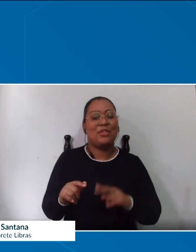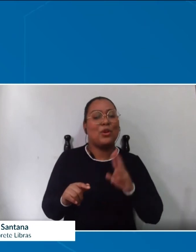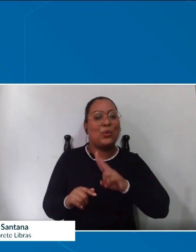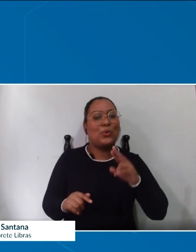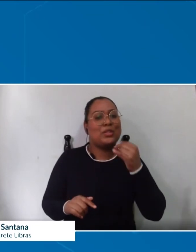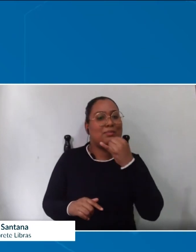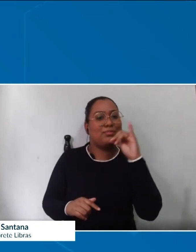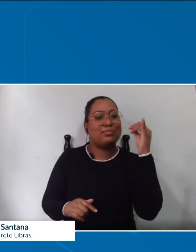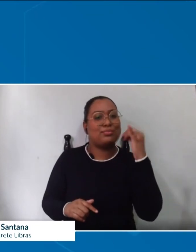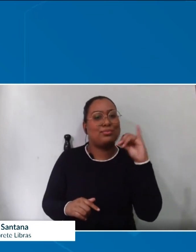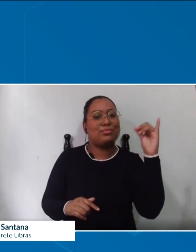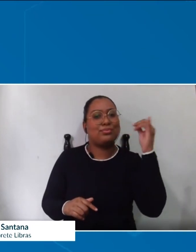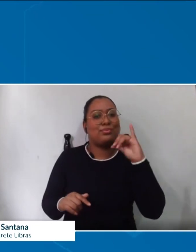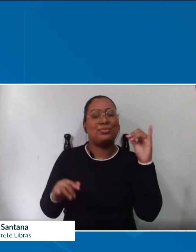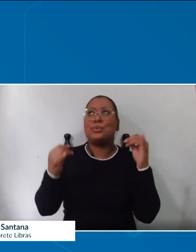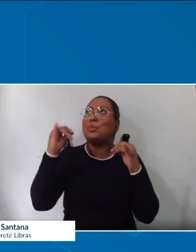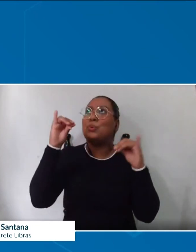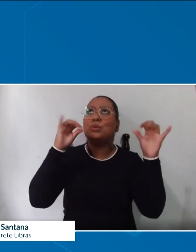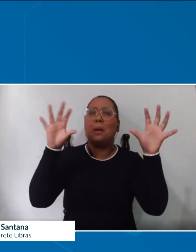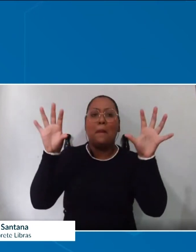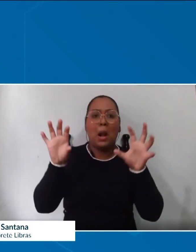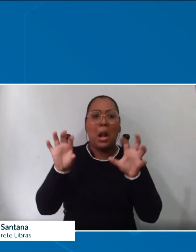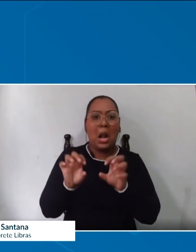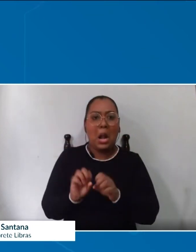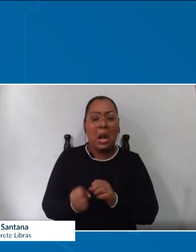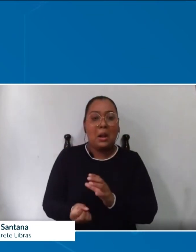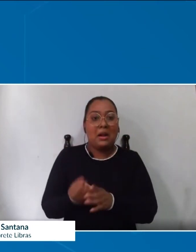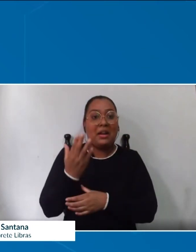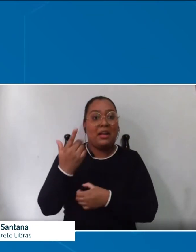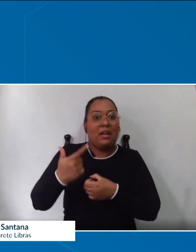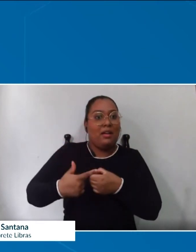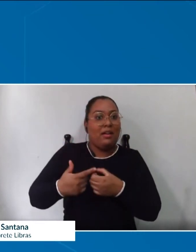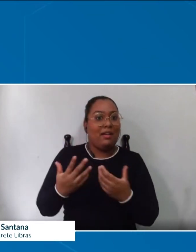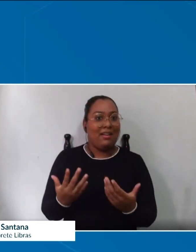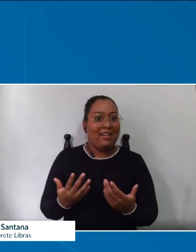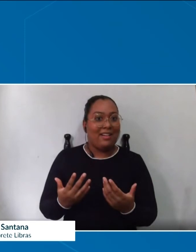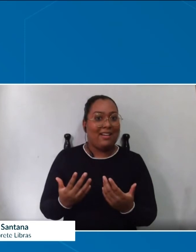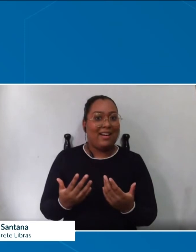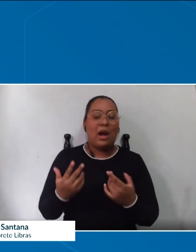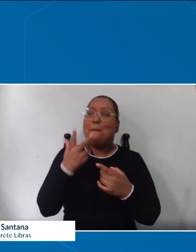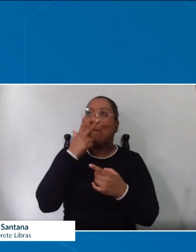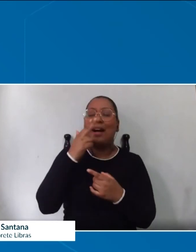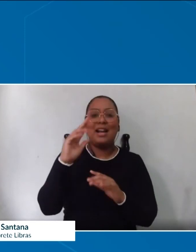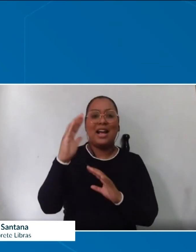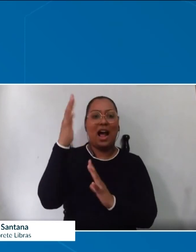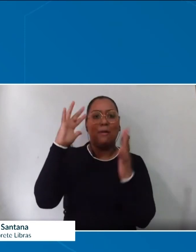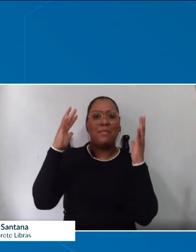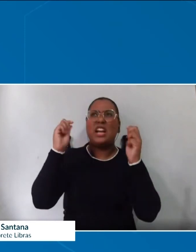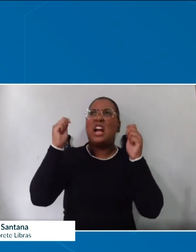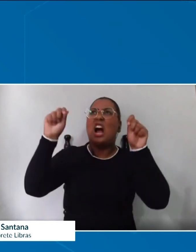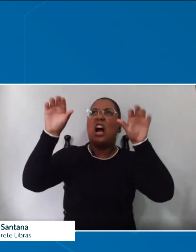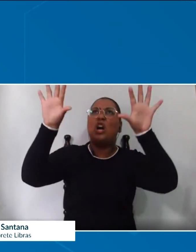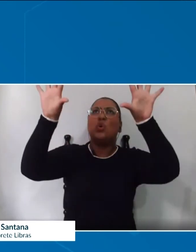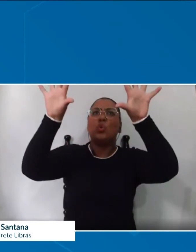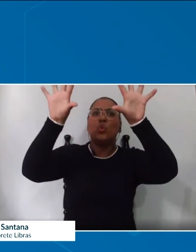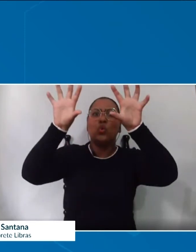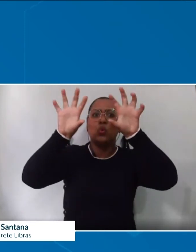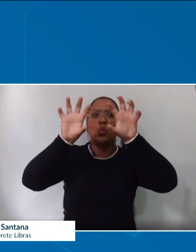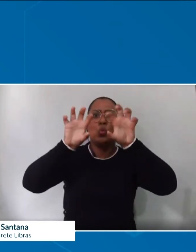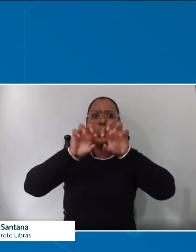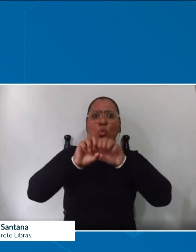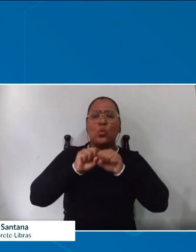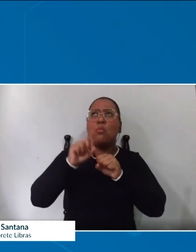elétrica, mas se formula isso aí. Então, está como se estivesse limpando o meio ambiente. Então, tudo isso, você tem